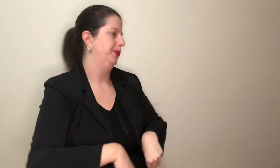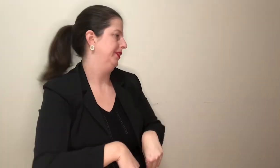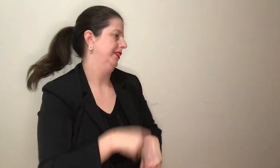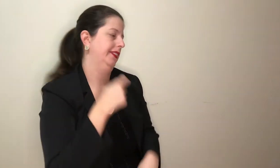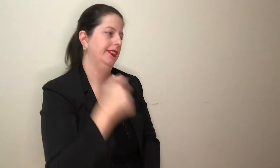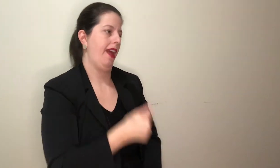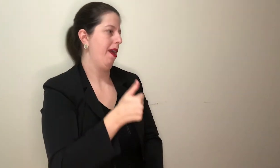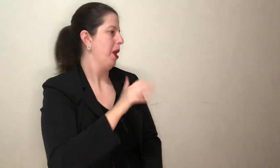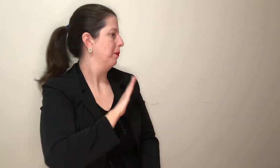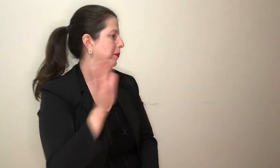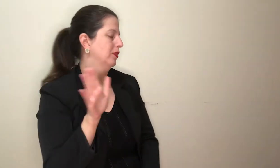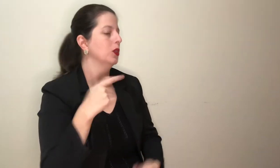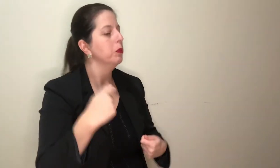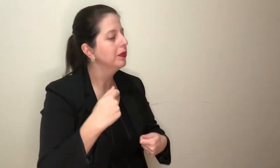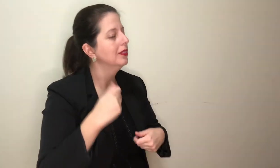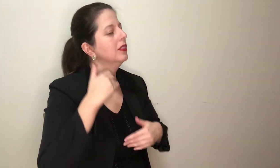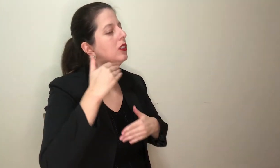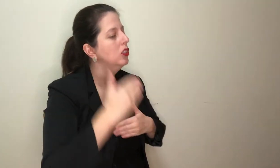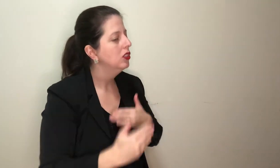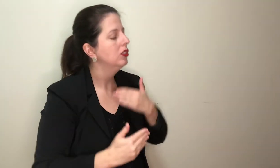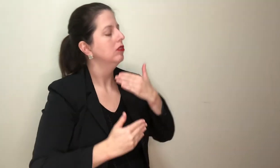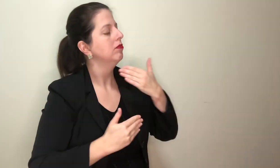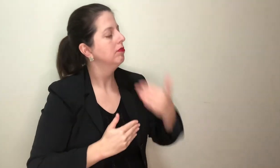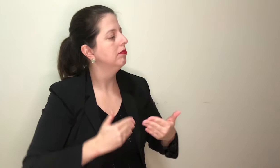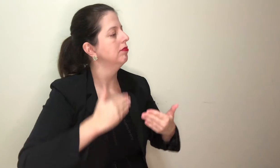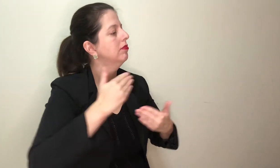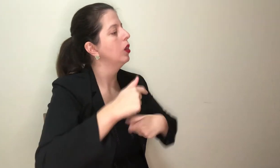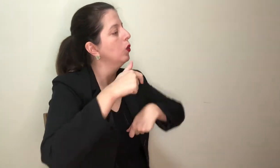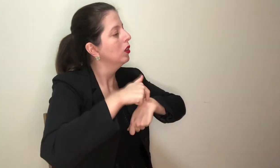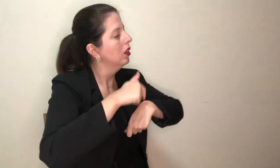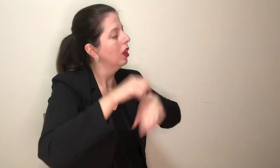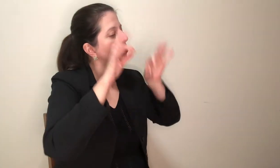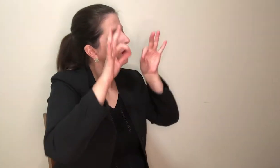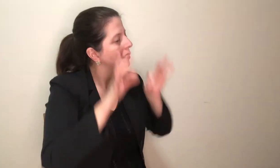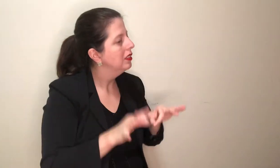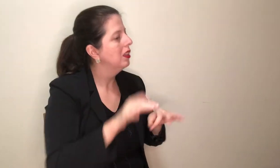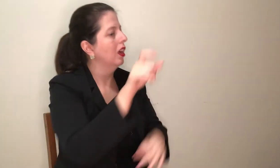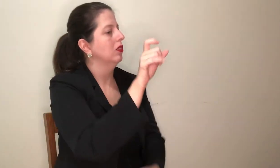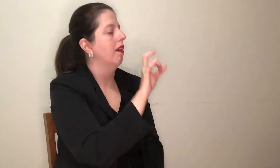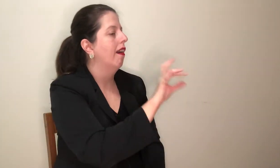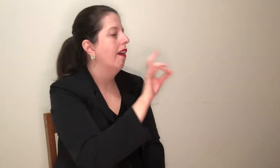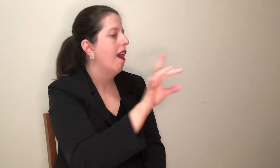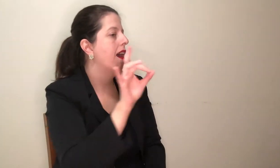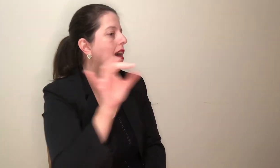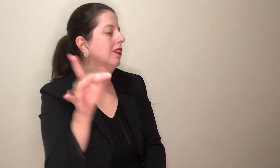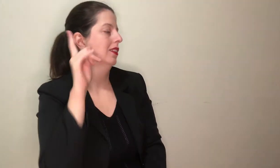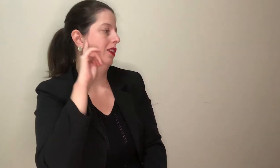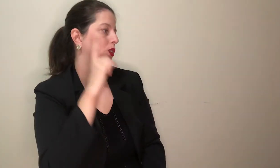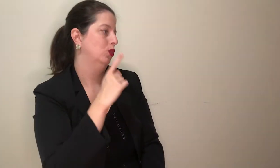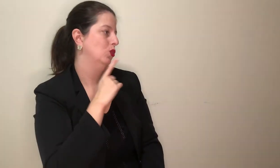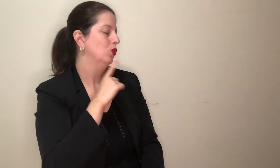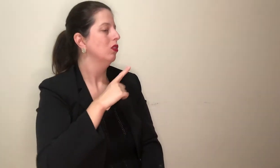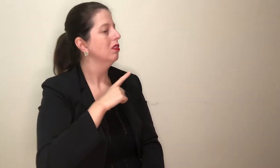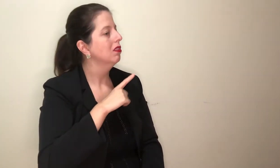não precisa ser rígido. Se for dessa forma, ele pode acabar desistindo. Então, no momento certo